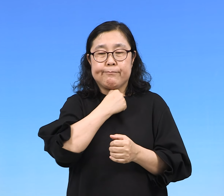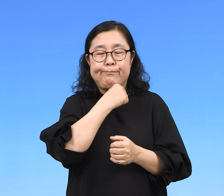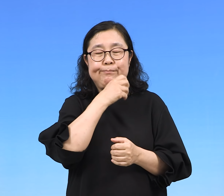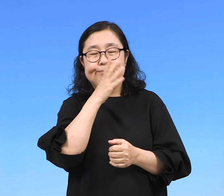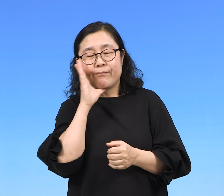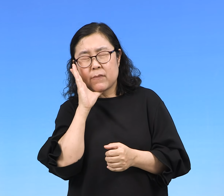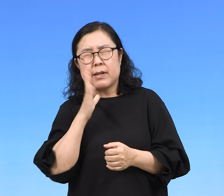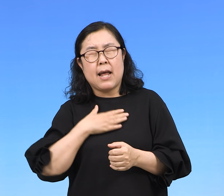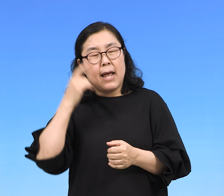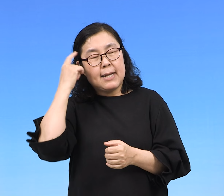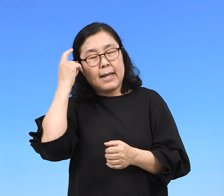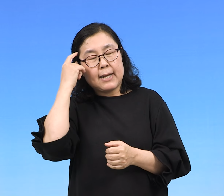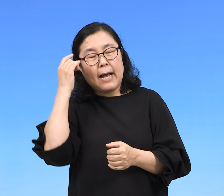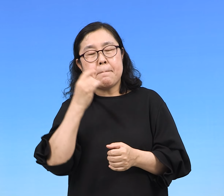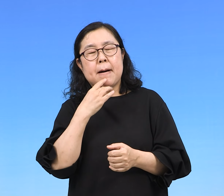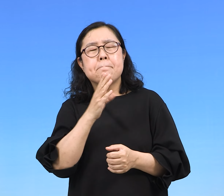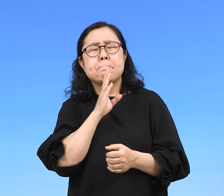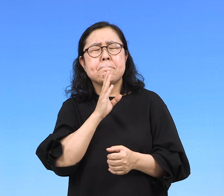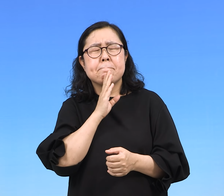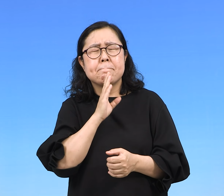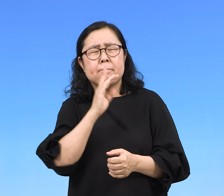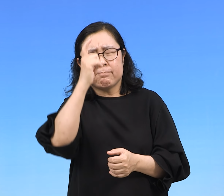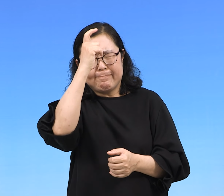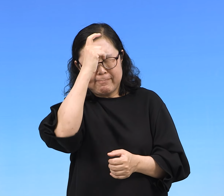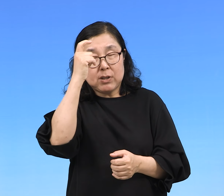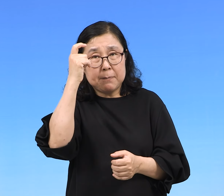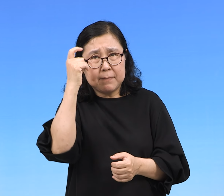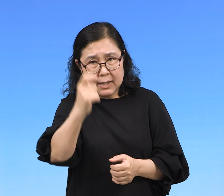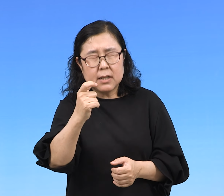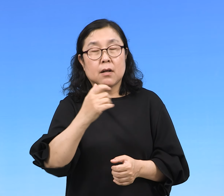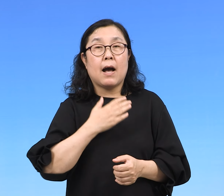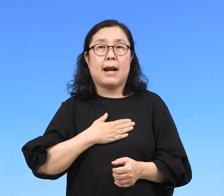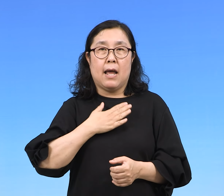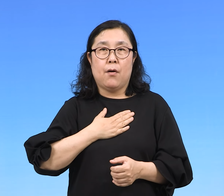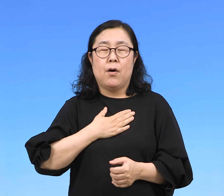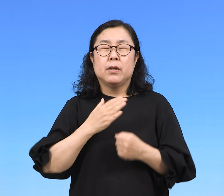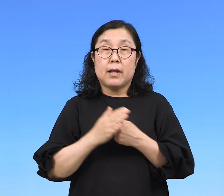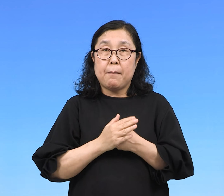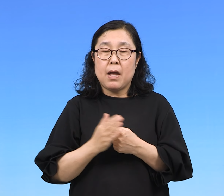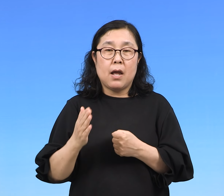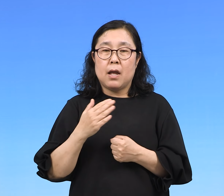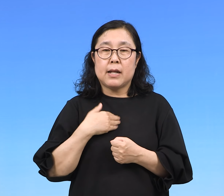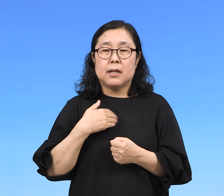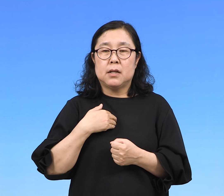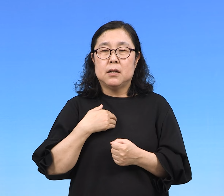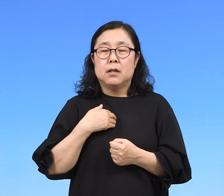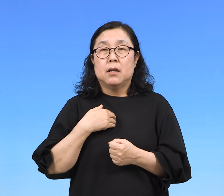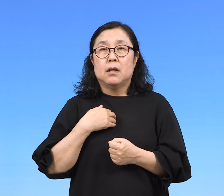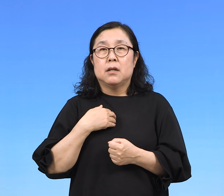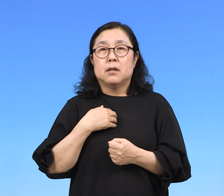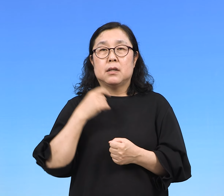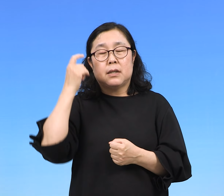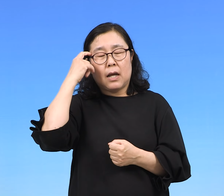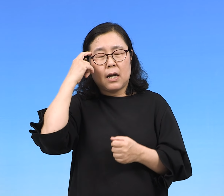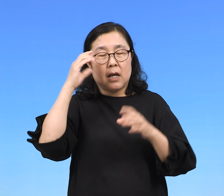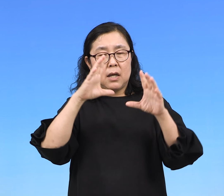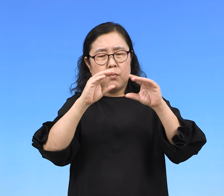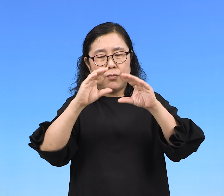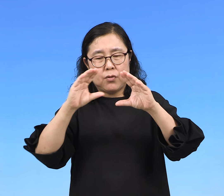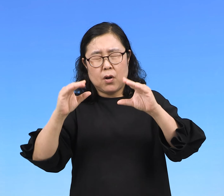생각만 옳다는 편견에 사로잡히기 쉽다는 걸 알기 때문에 그걸 멈출 생각이 없습니다. 저는 진짜